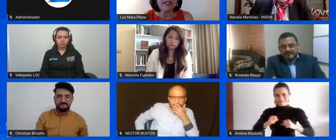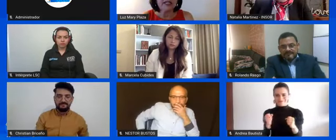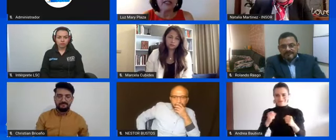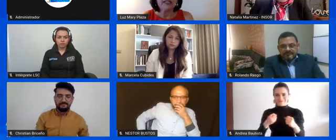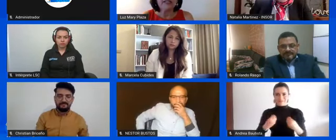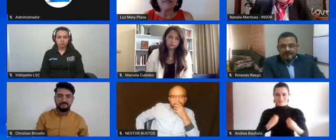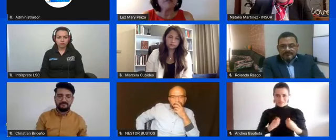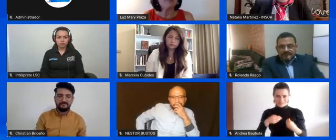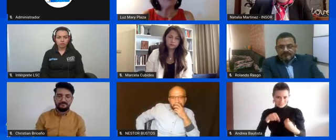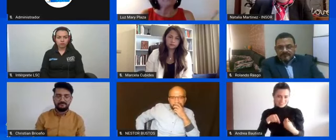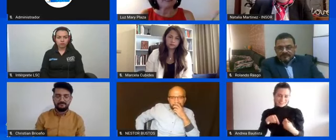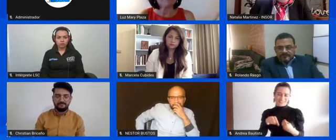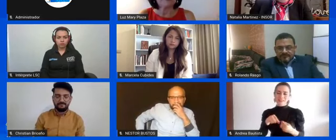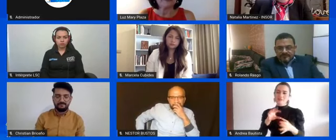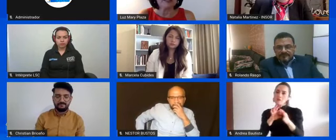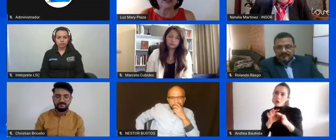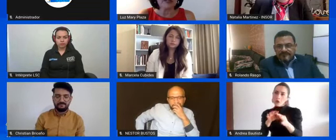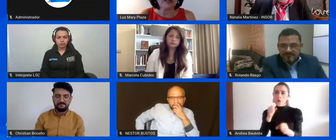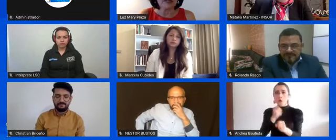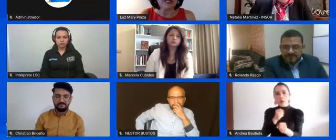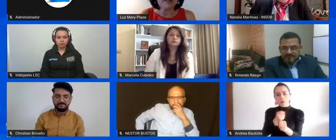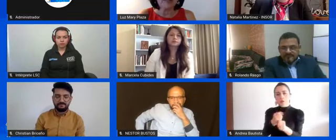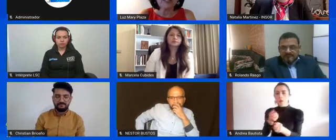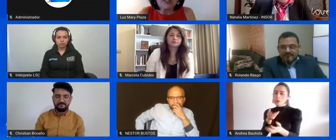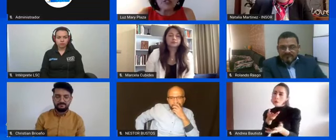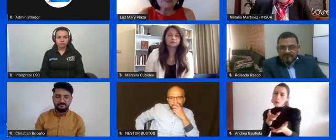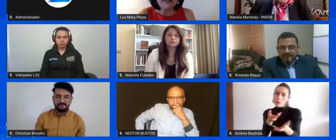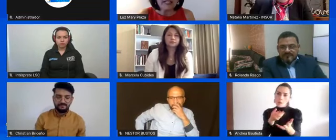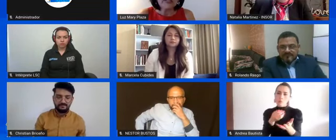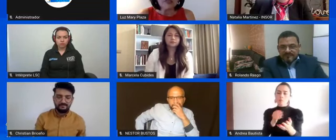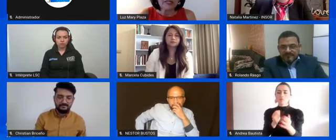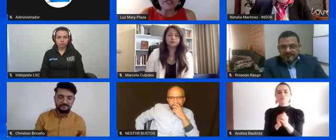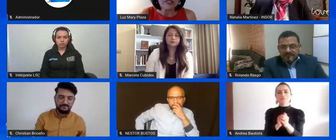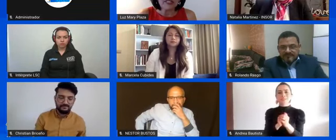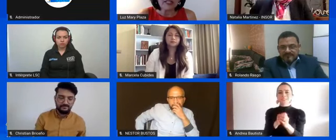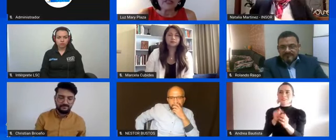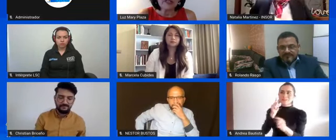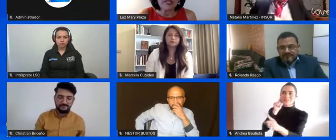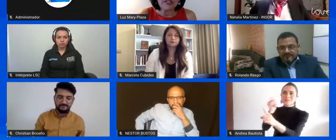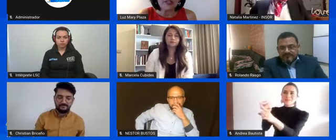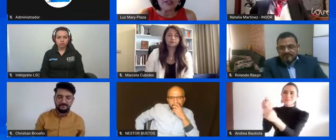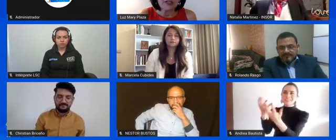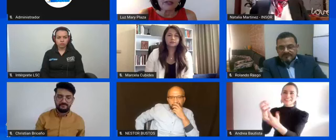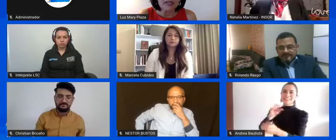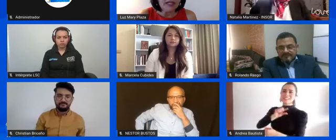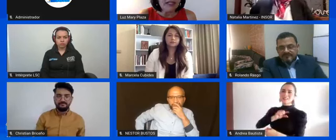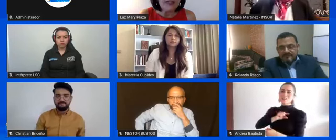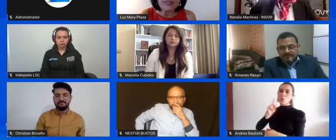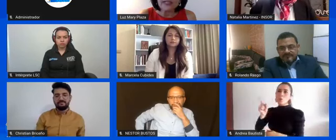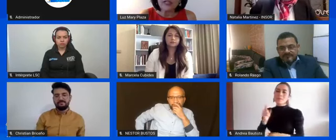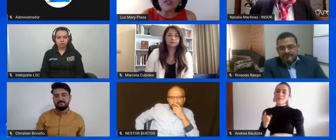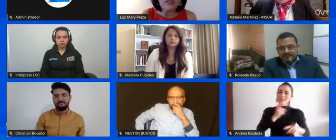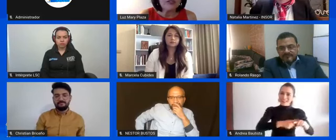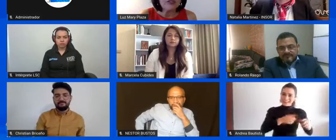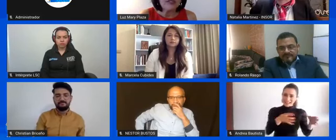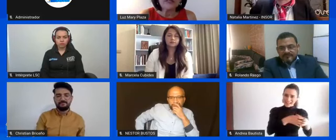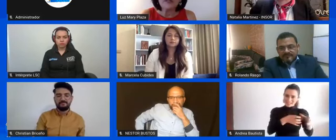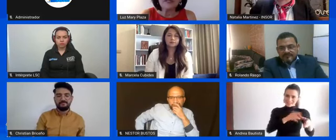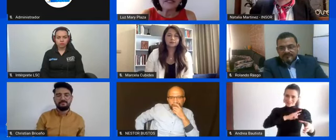contactos. Y yo miraba hacia el INSOR, porque cuando yo estaba en Asorval, yo dirigía la Escuela de Sordos. Y yo decía,